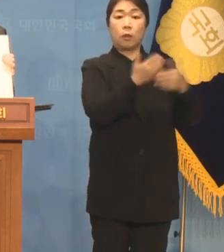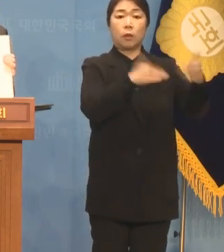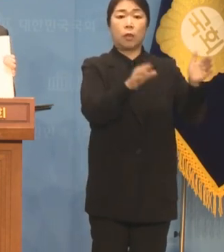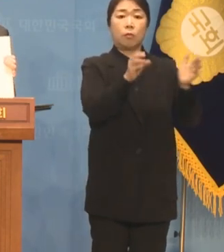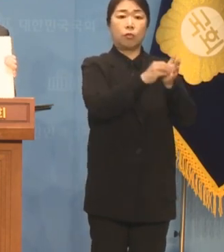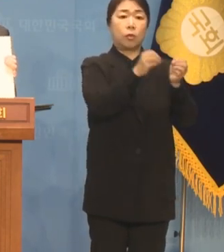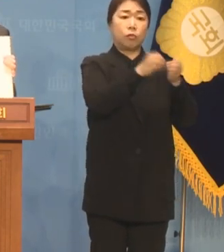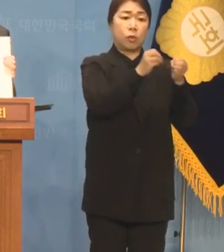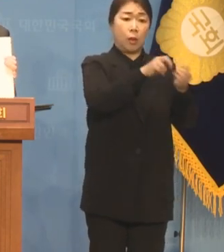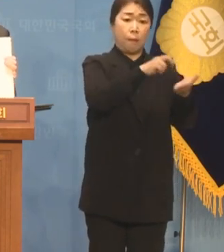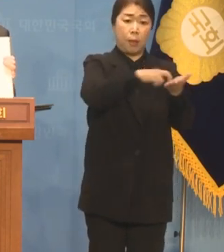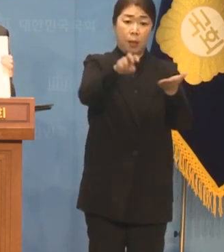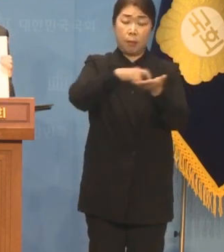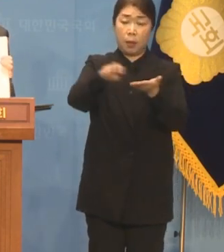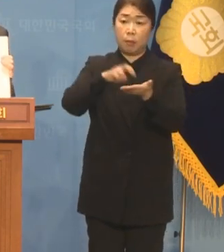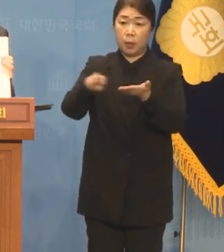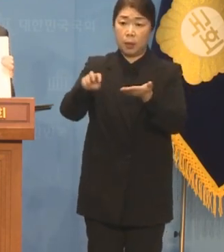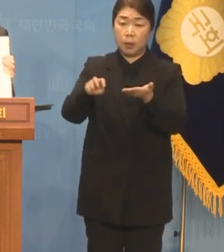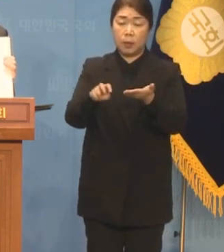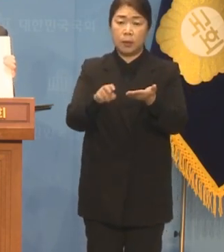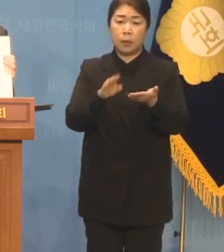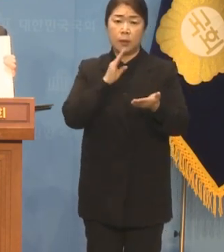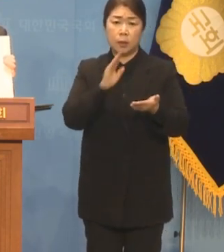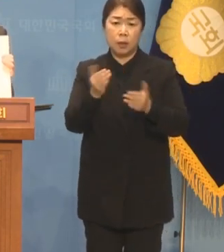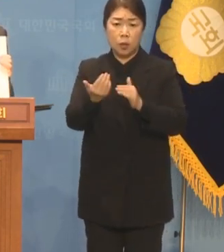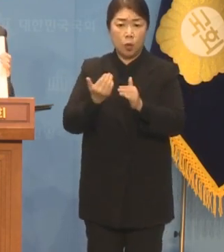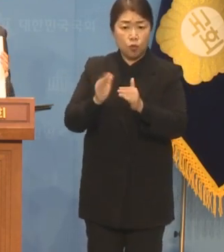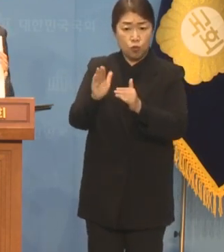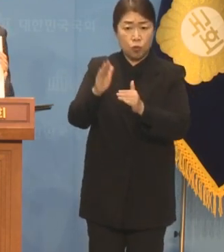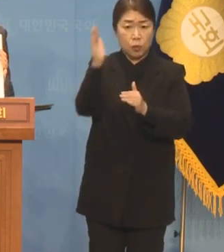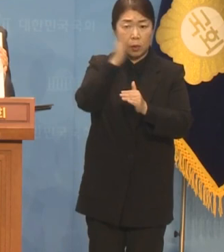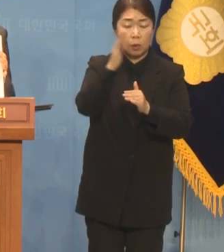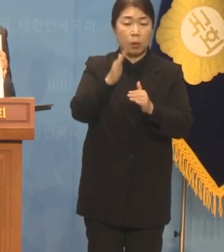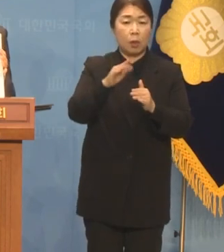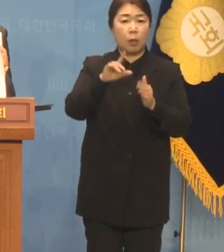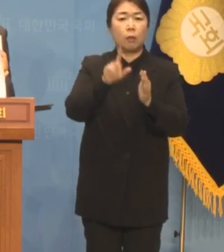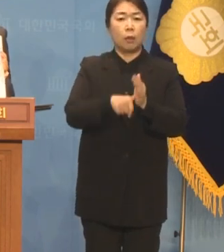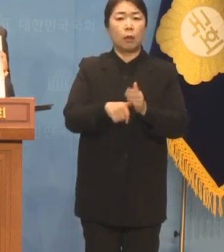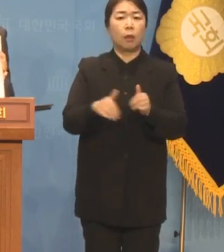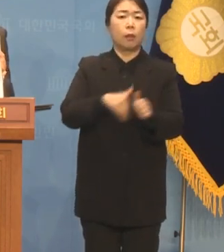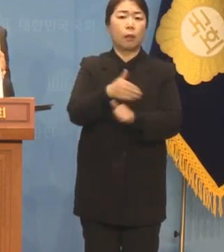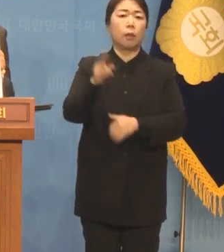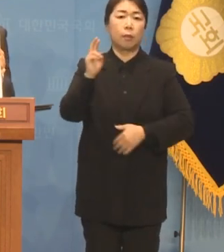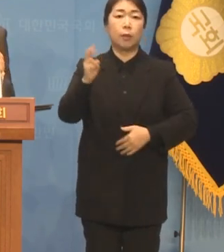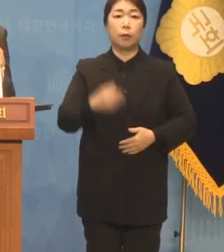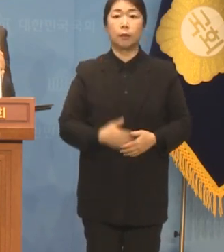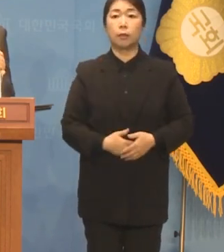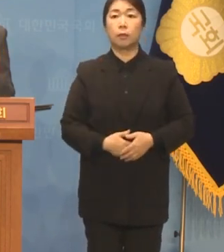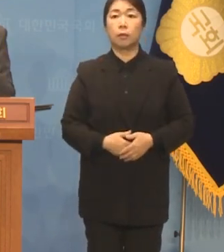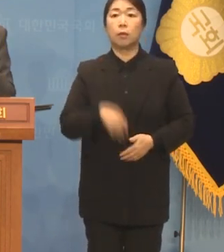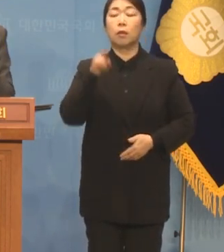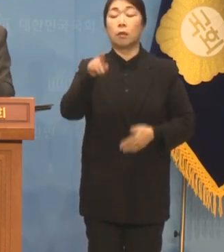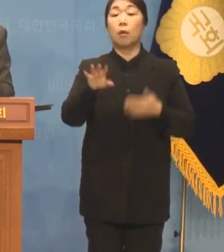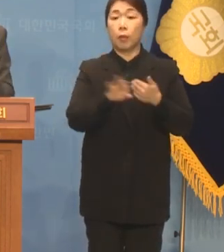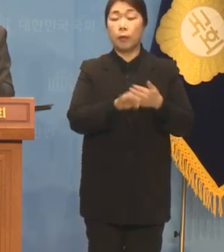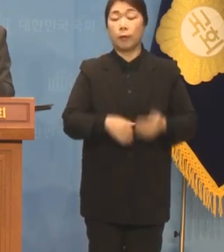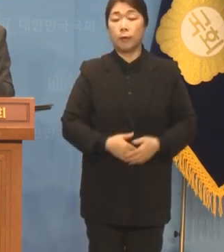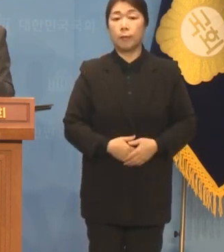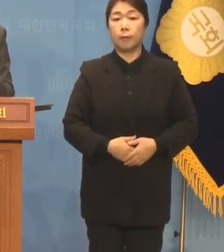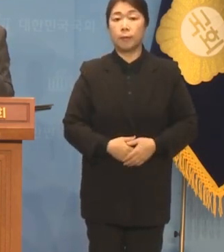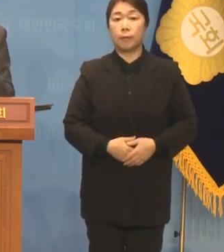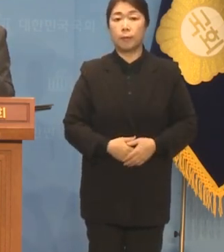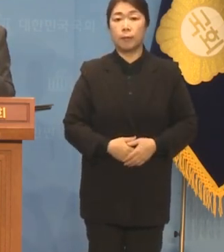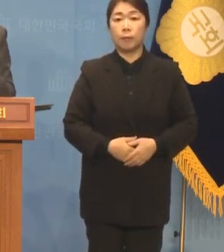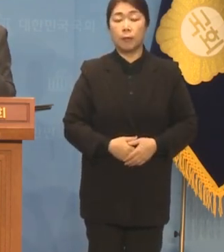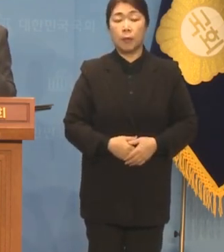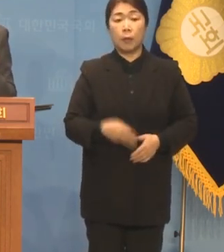문자가 발생되기 직전이나 직후의 상황으로 유추가 됩니다. 그렇다면 이 대테러